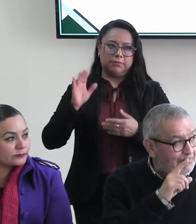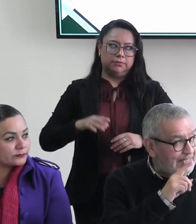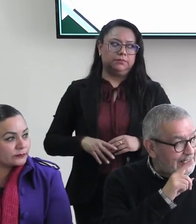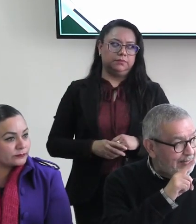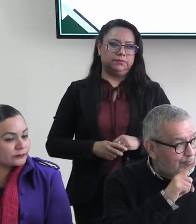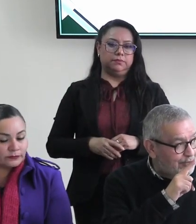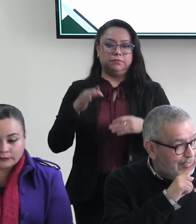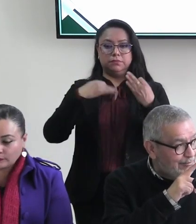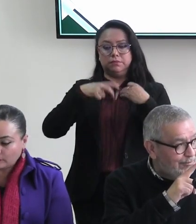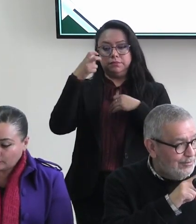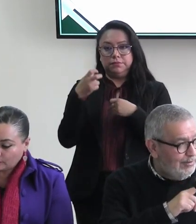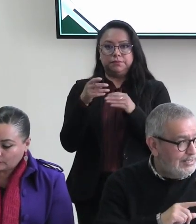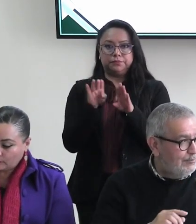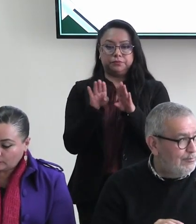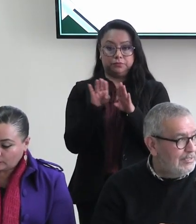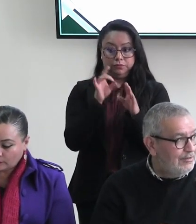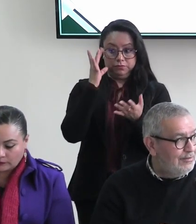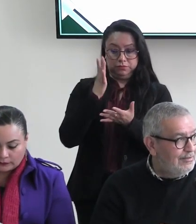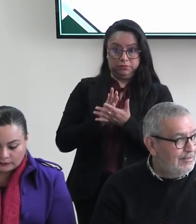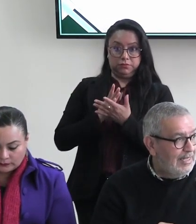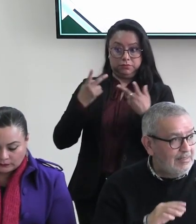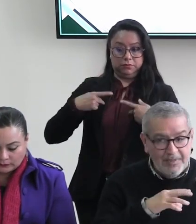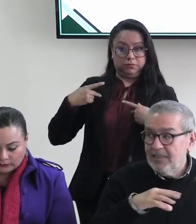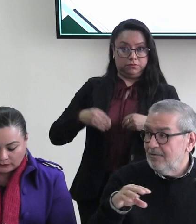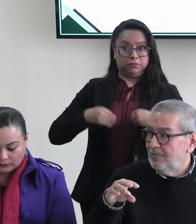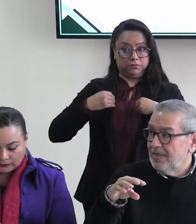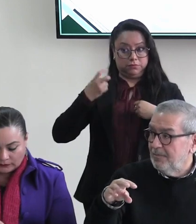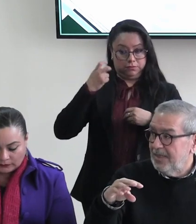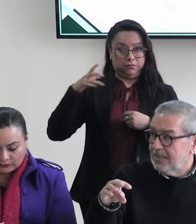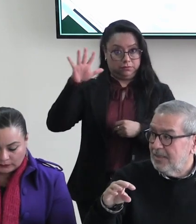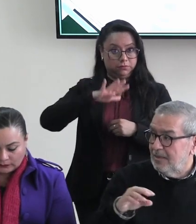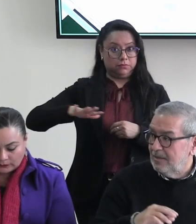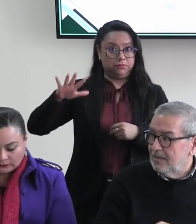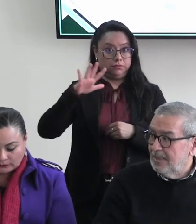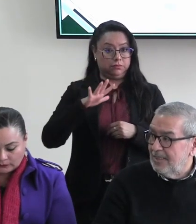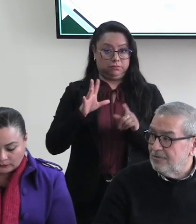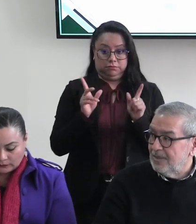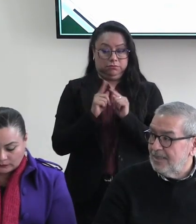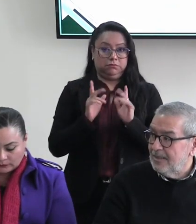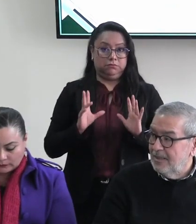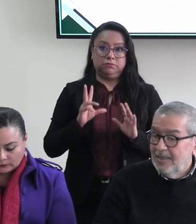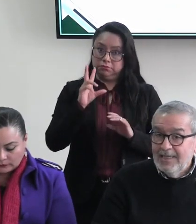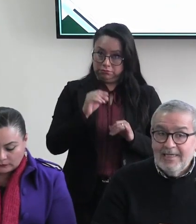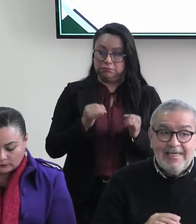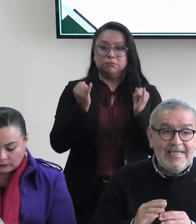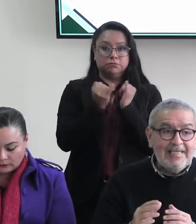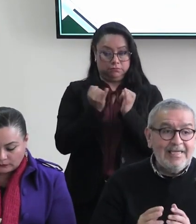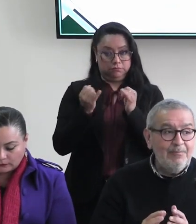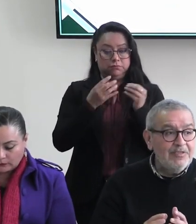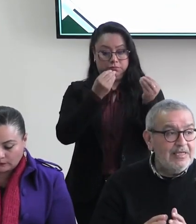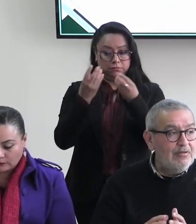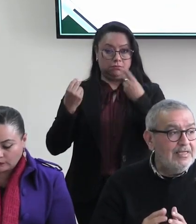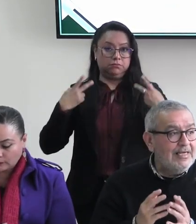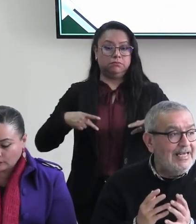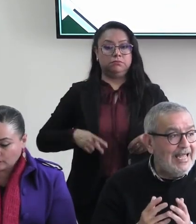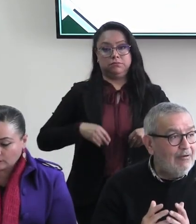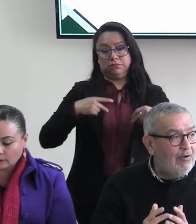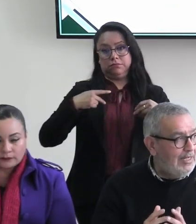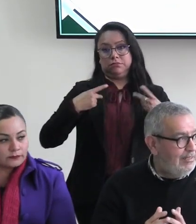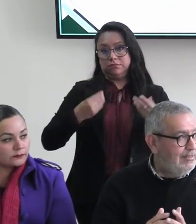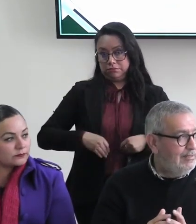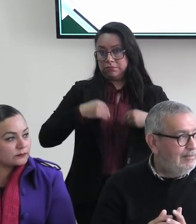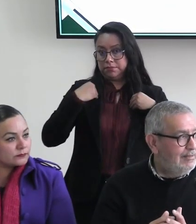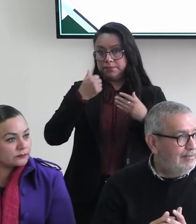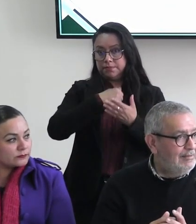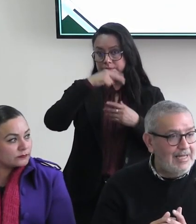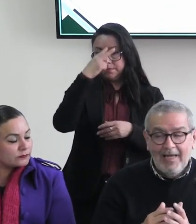que alimenta, por cierto, no solo a esa población, alimenta una buena parte de la ciudad, y tenemos que cuidarle el